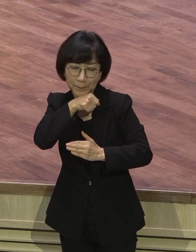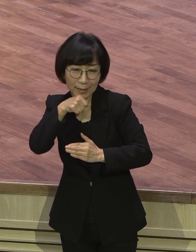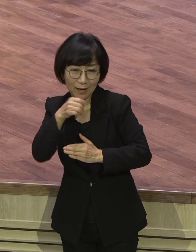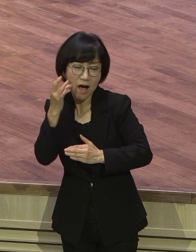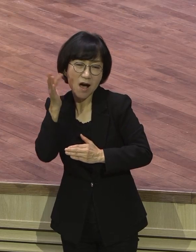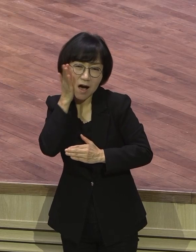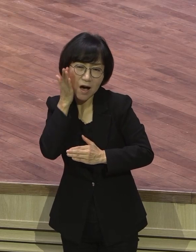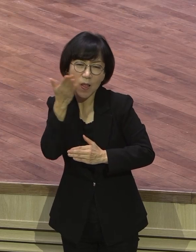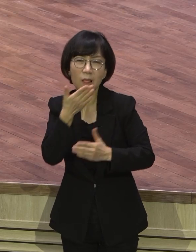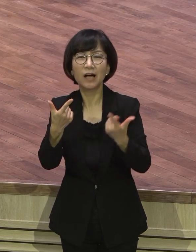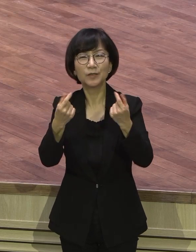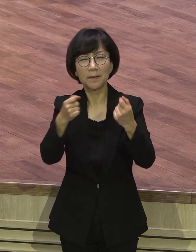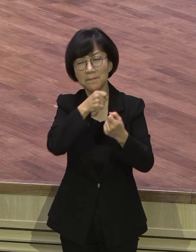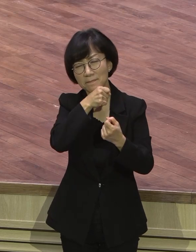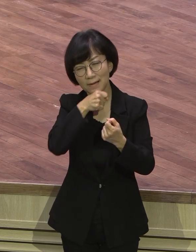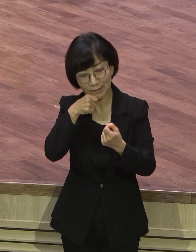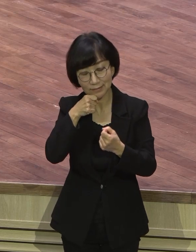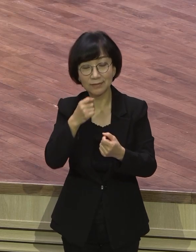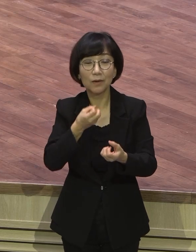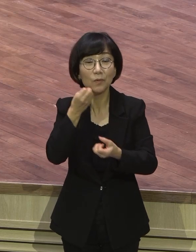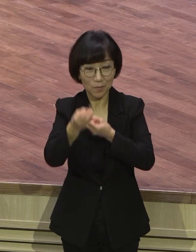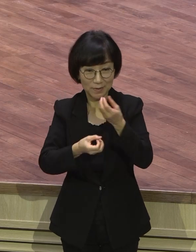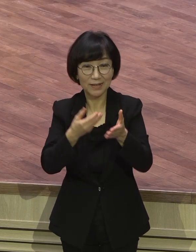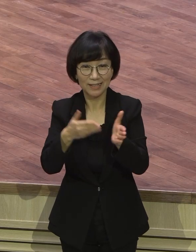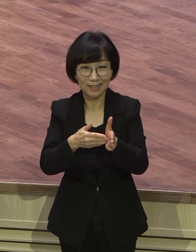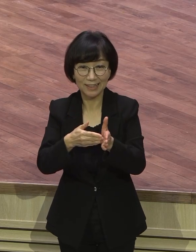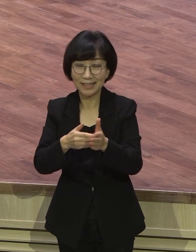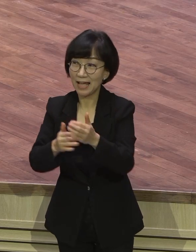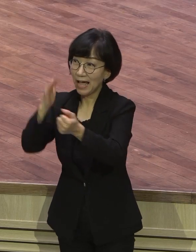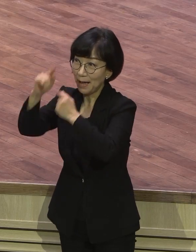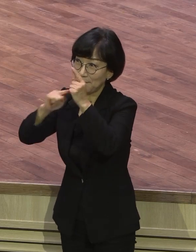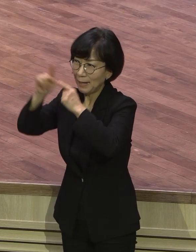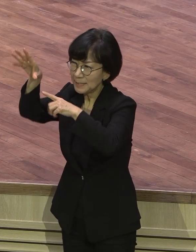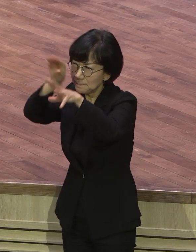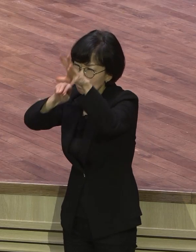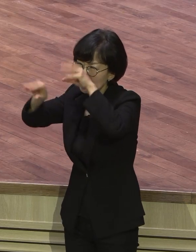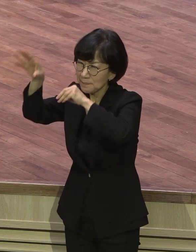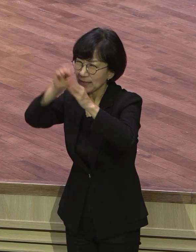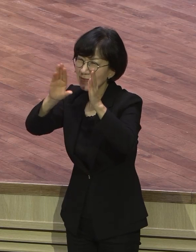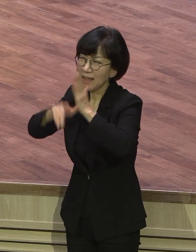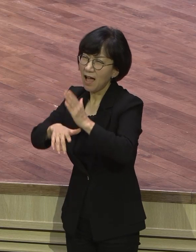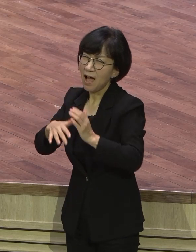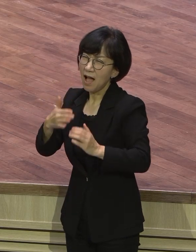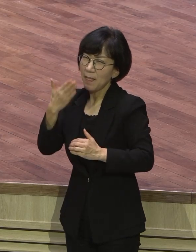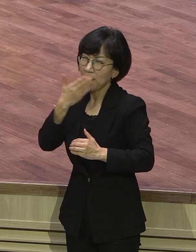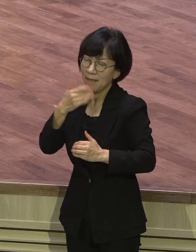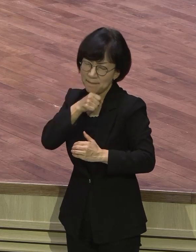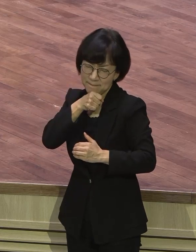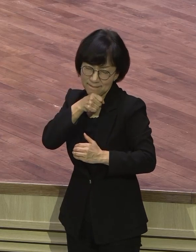말씀으로 가득 채우고 그 말씀이 꿀과 송이 꿀보다 더 단 것을 느낄 때